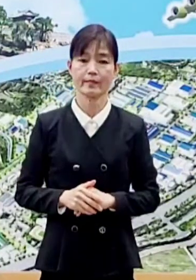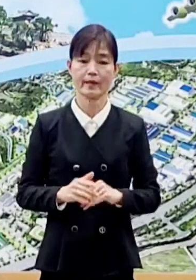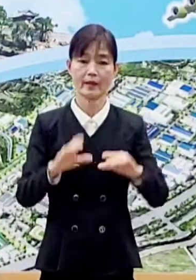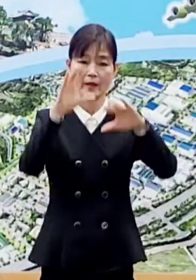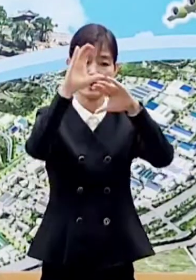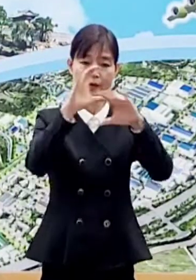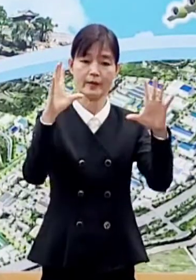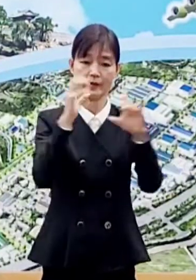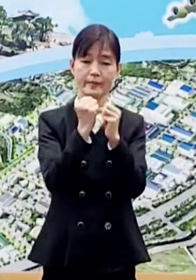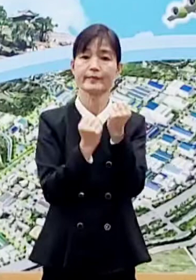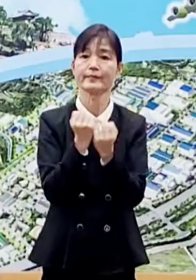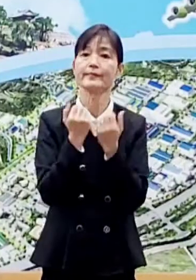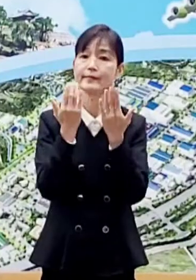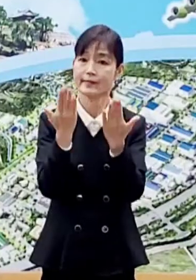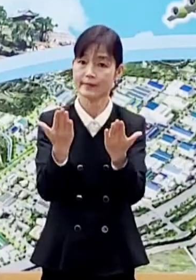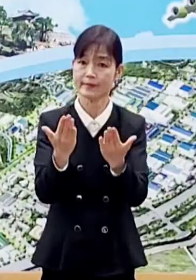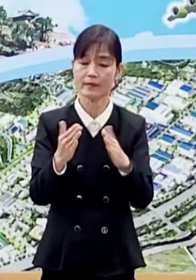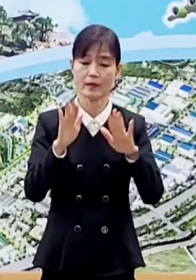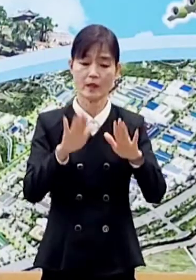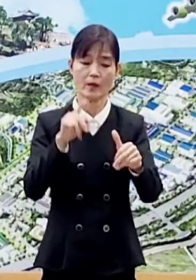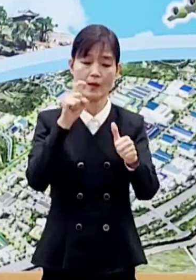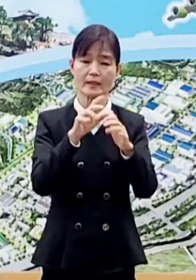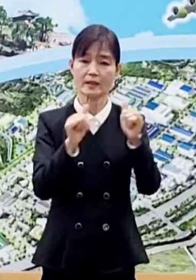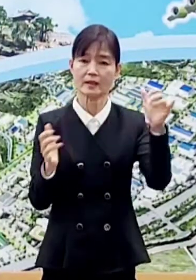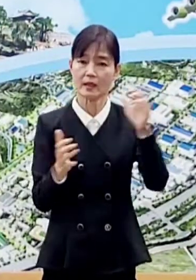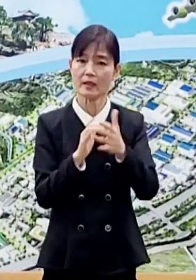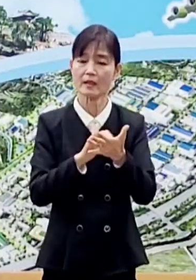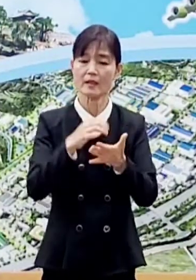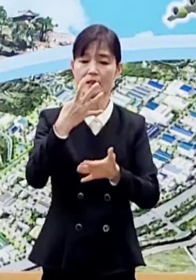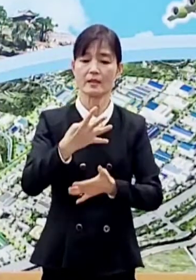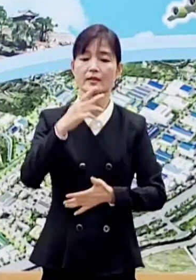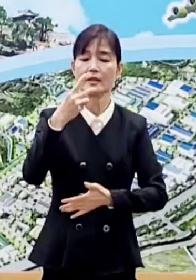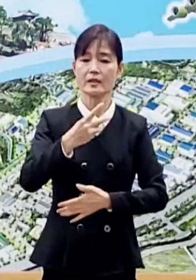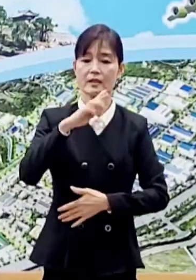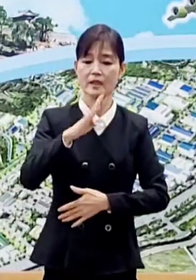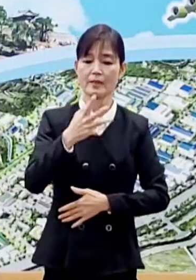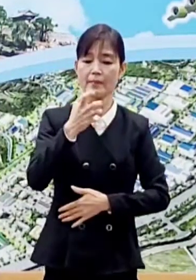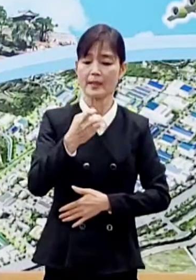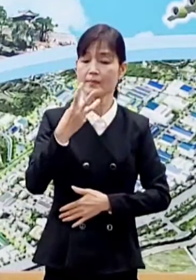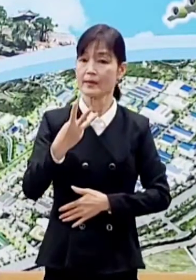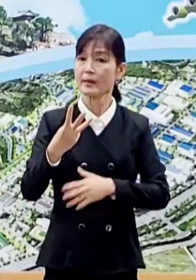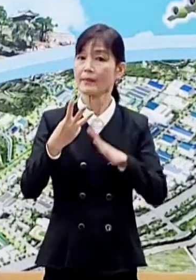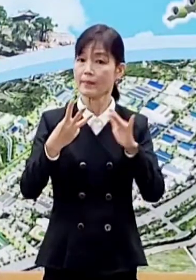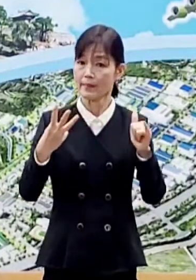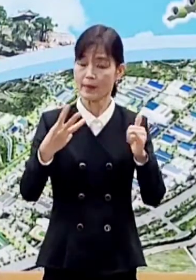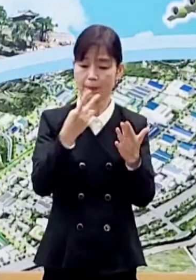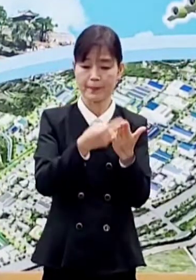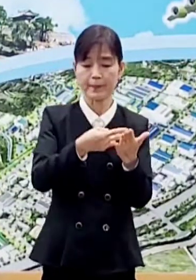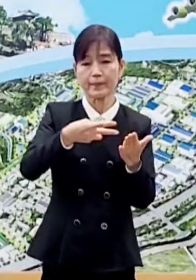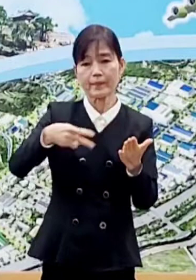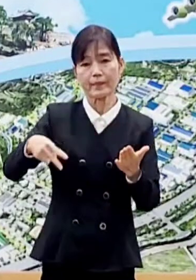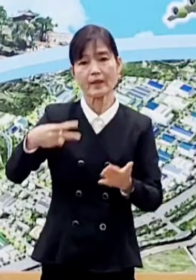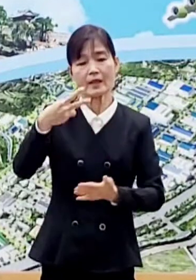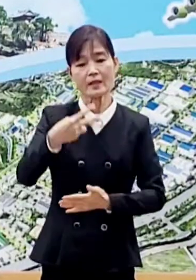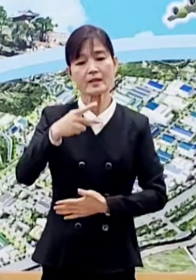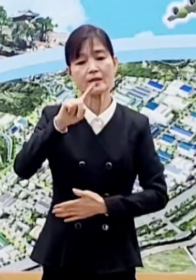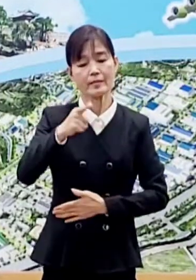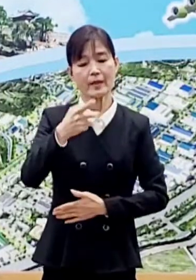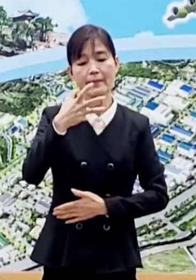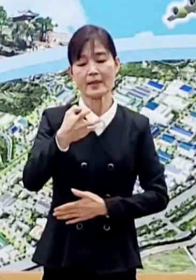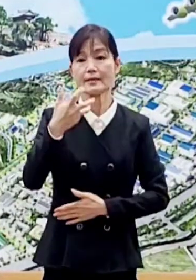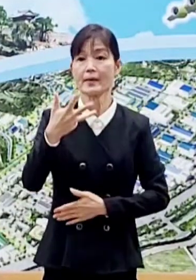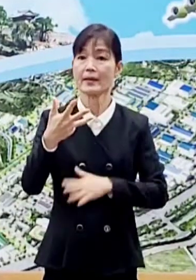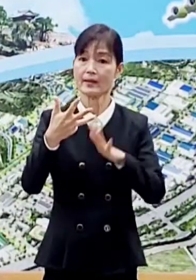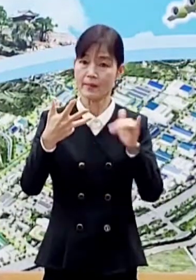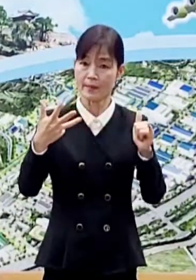총괄 상황입니다. 현재까지 누적 확진자는 2483명이고 완치자는